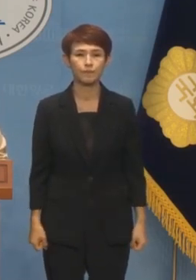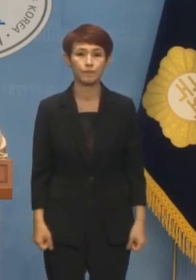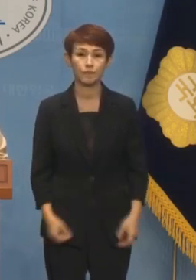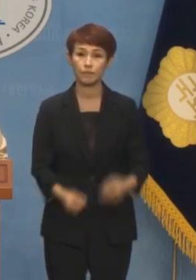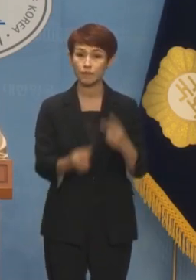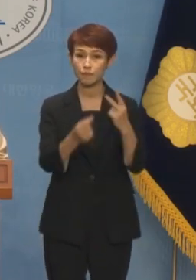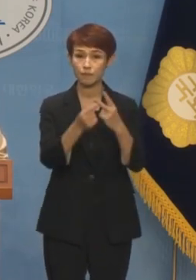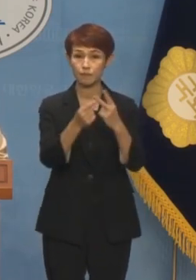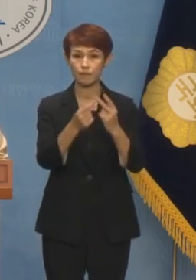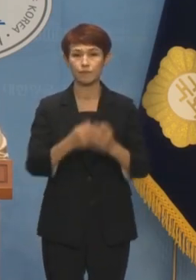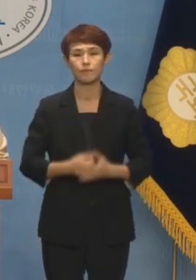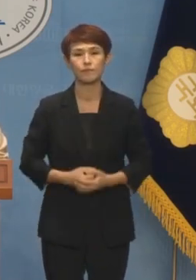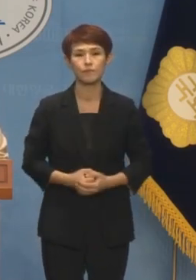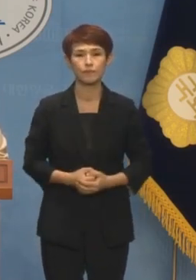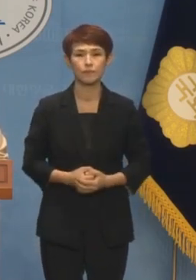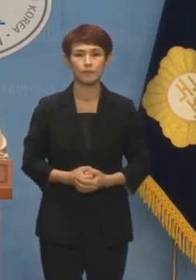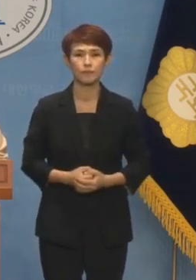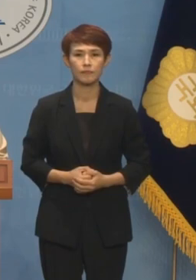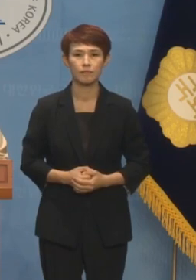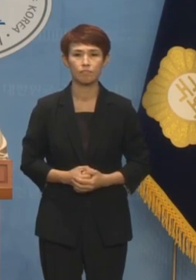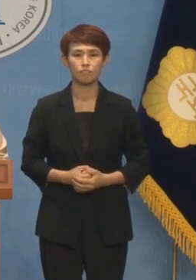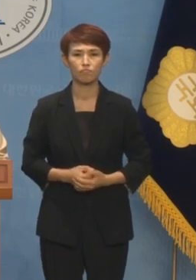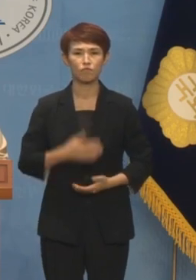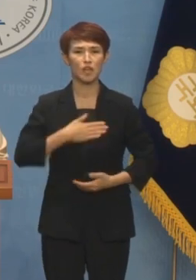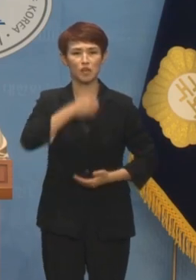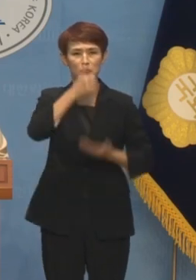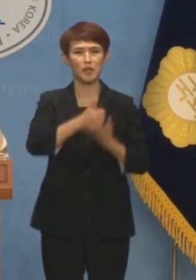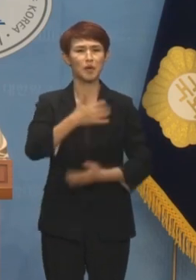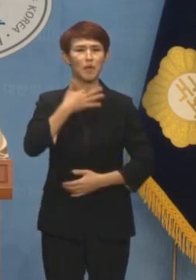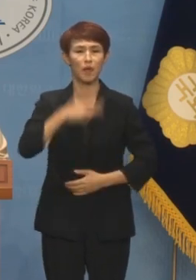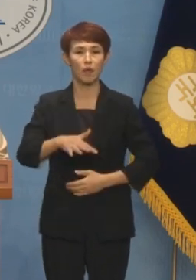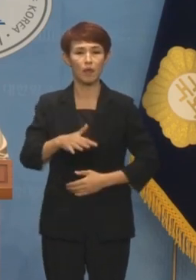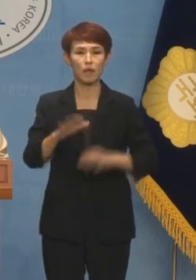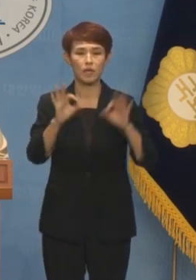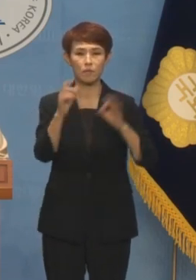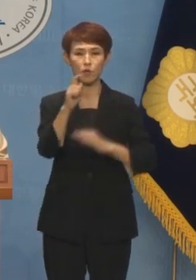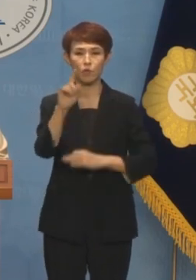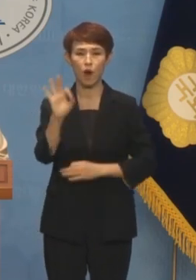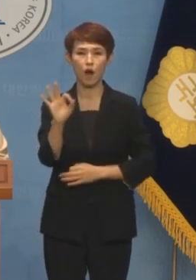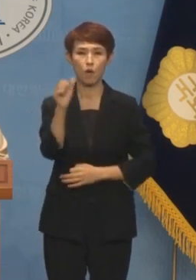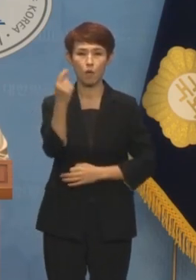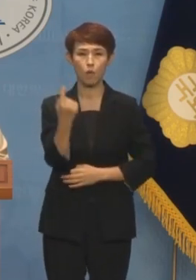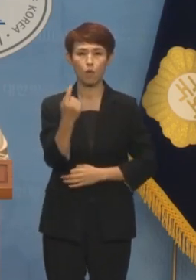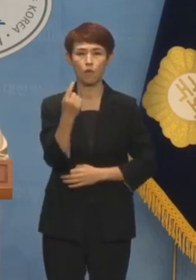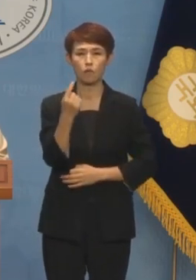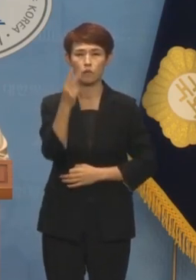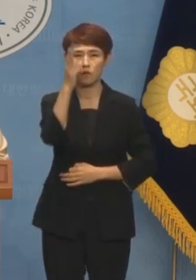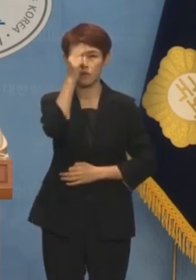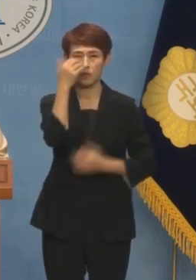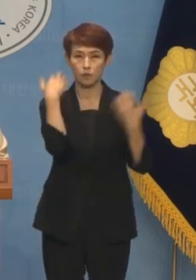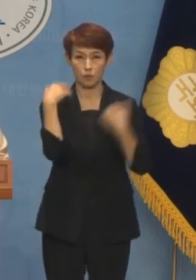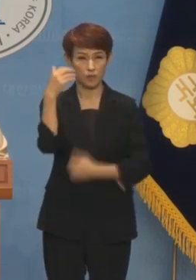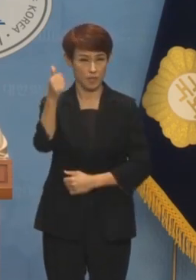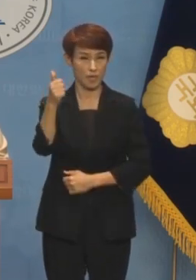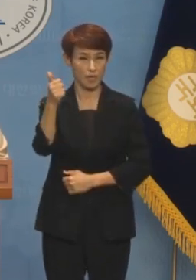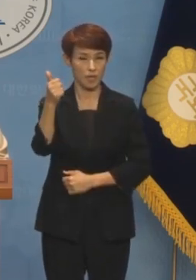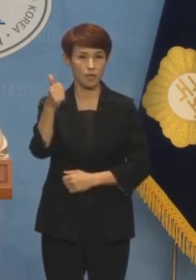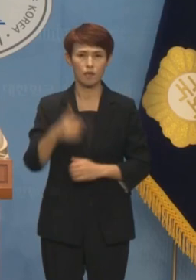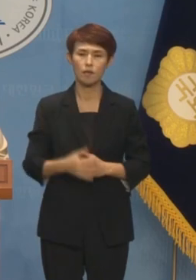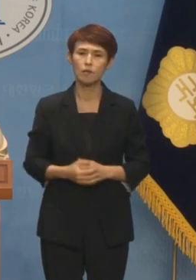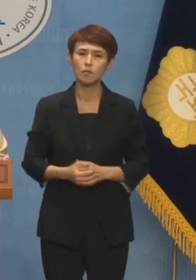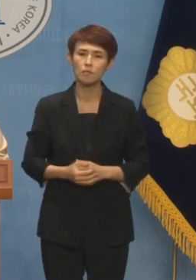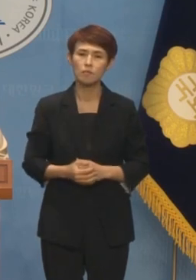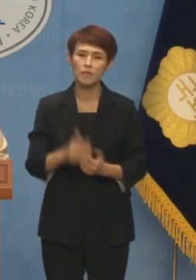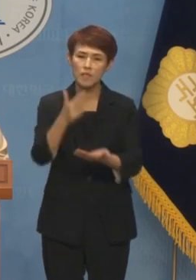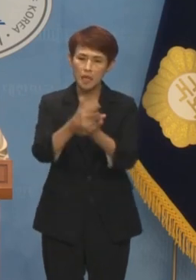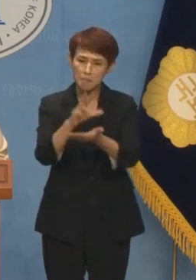두 번째입니다. 자신은 죄가 없다는 김광호 전 서울경찰청장. 그래서